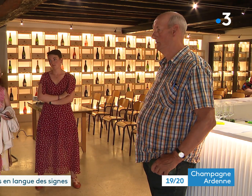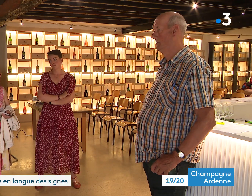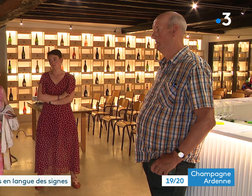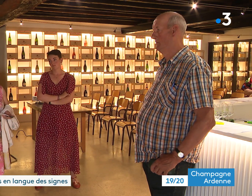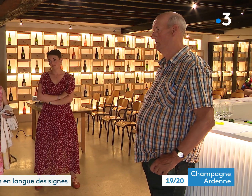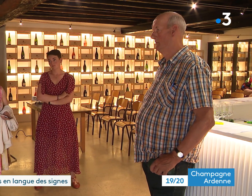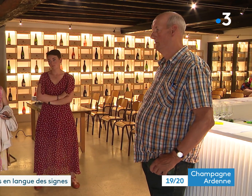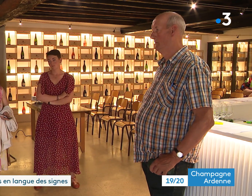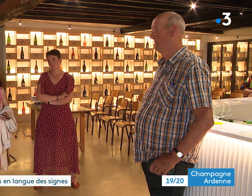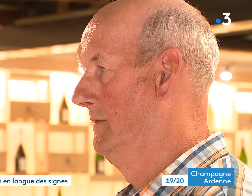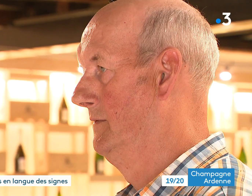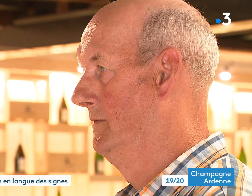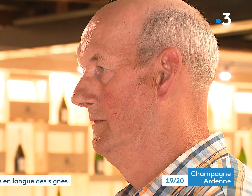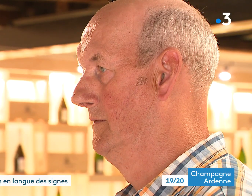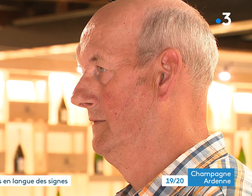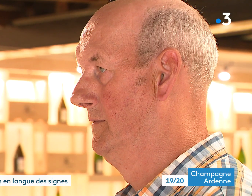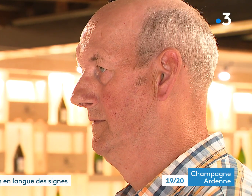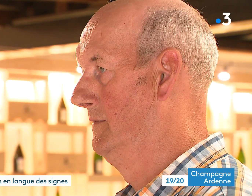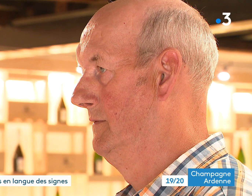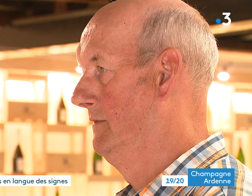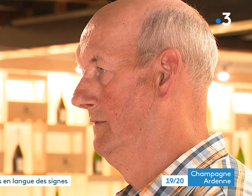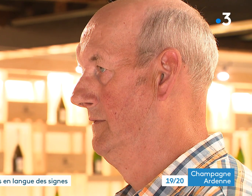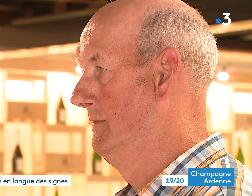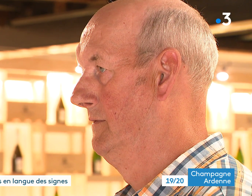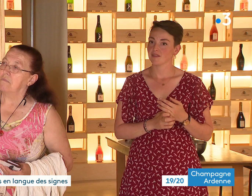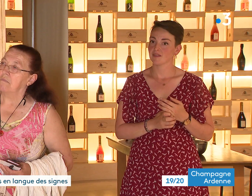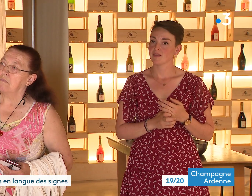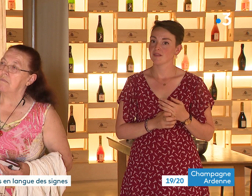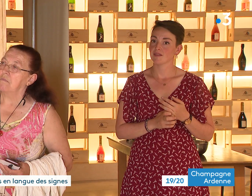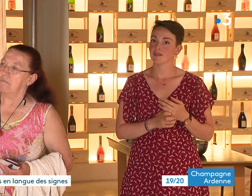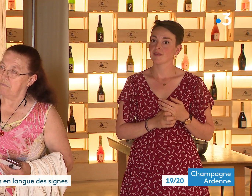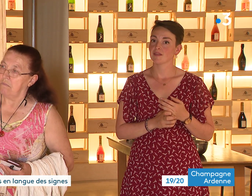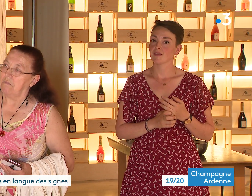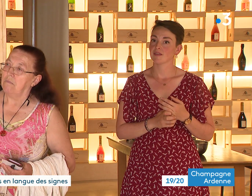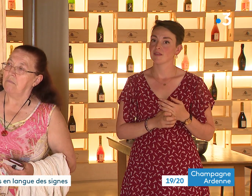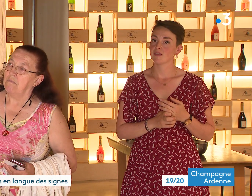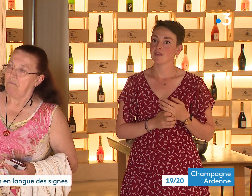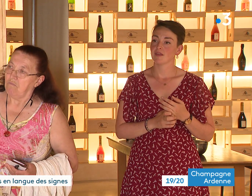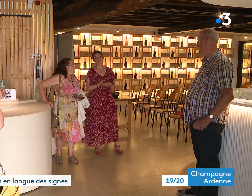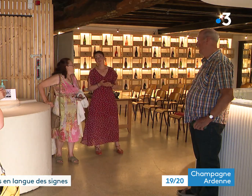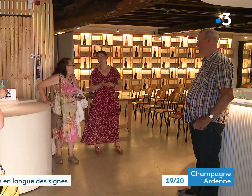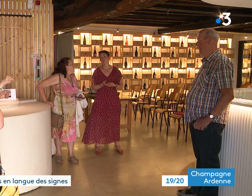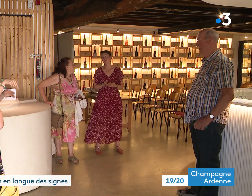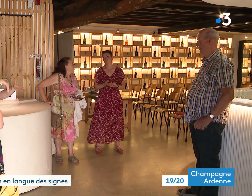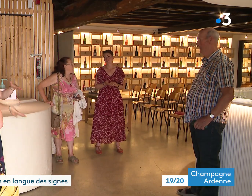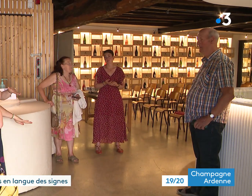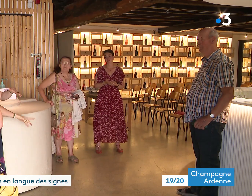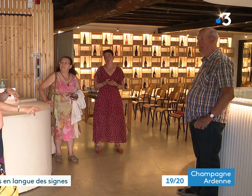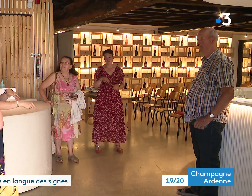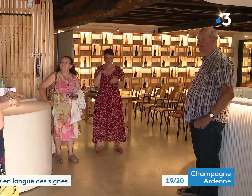Habituée à parler plusieurs langues, elle est décidée d'ouvrir les portes de la maison aux sourds et malentendants. On va aller à